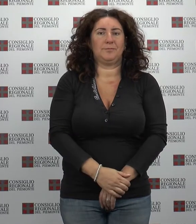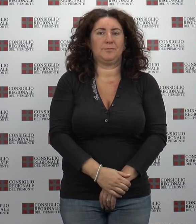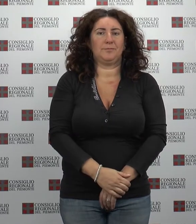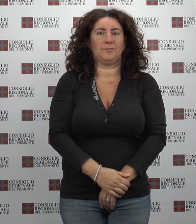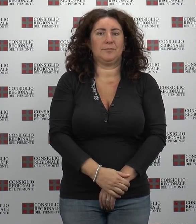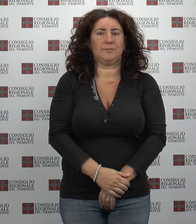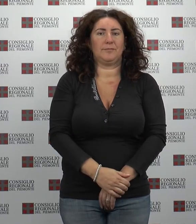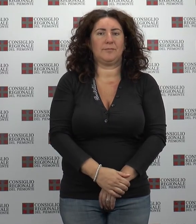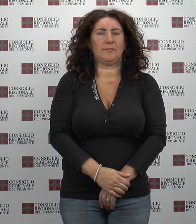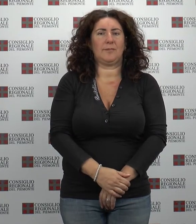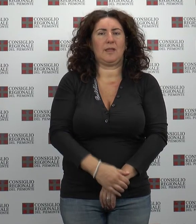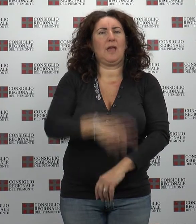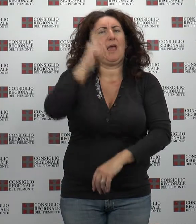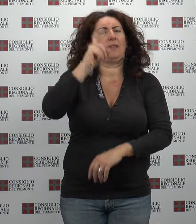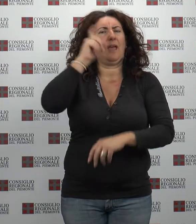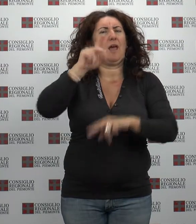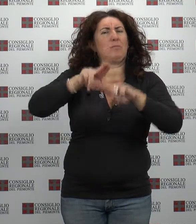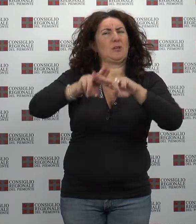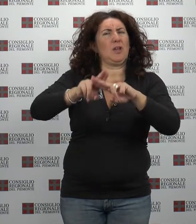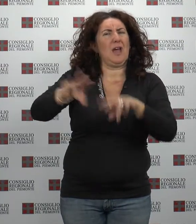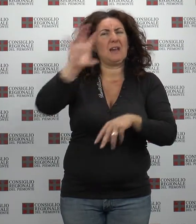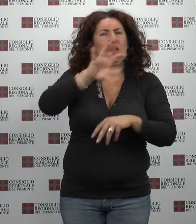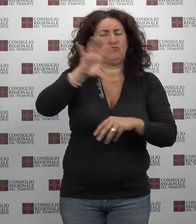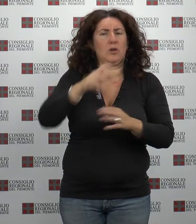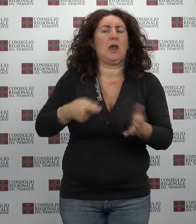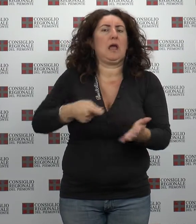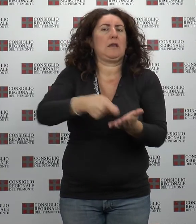Rimborso del debito residuo regionale.